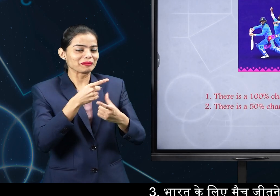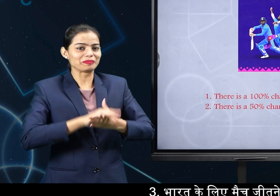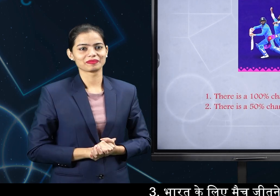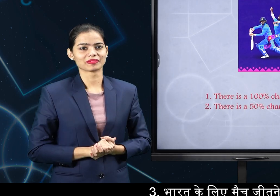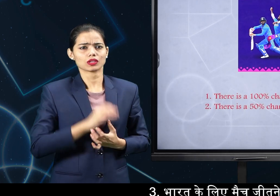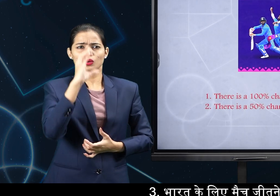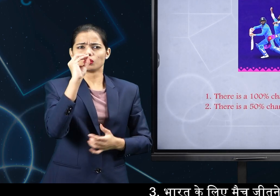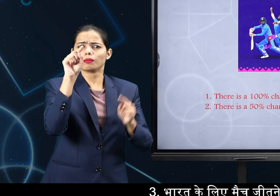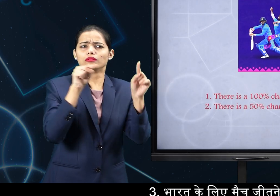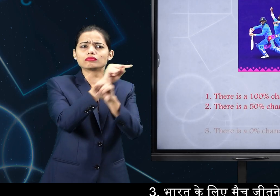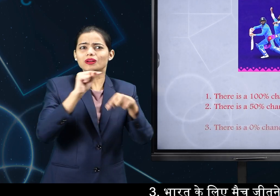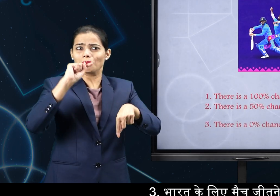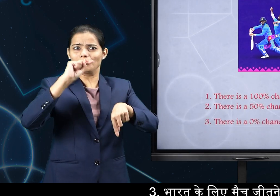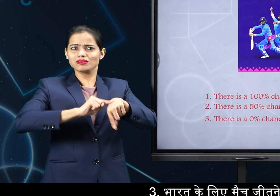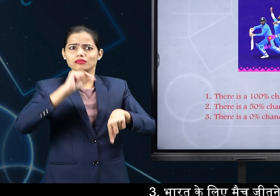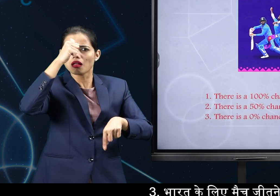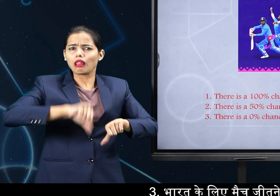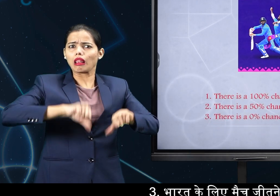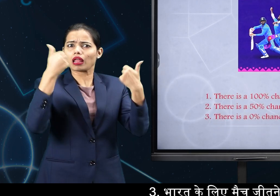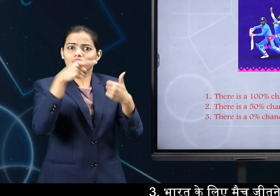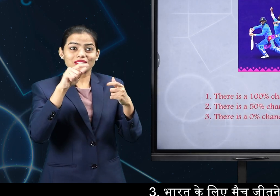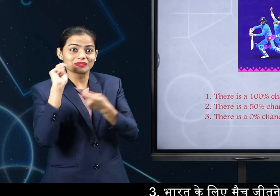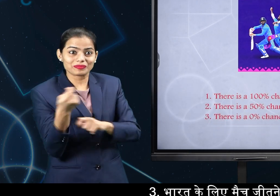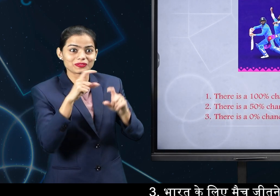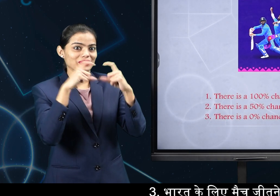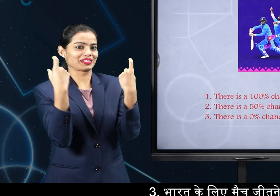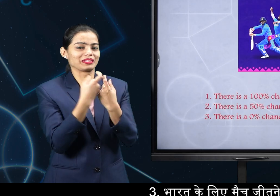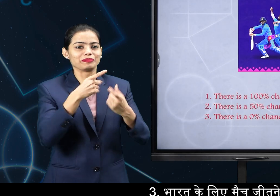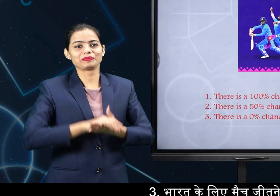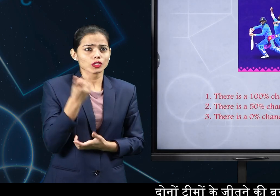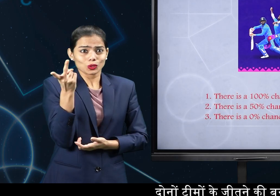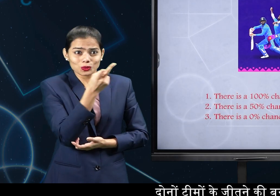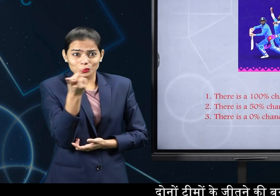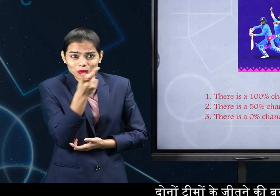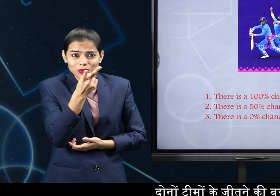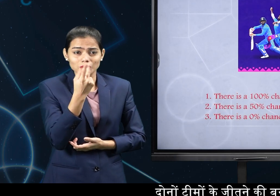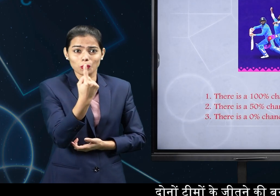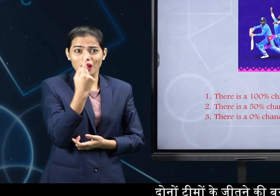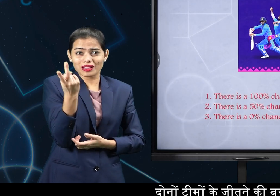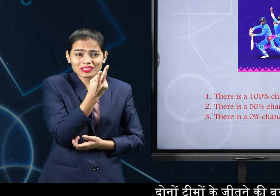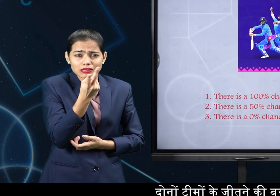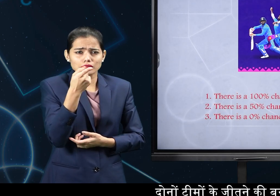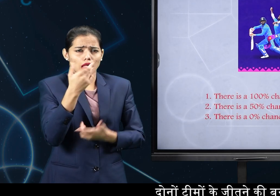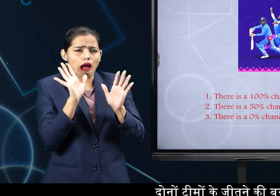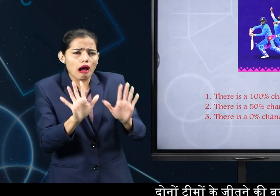भारत के लिए मैच जीतने का 0% मौका है। दोनों टीमों के जीतने की बराबर संभावना